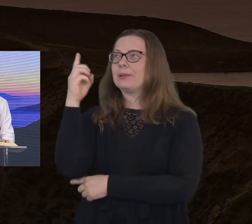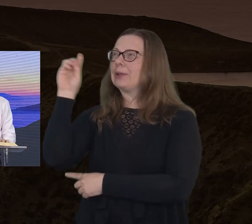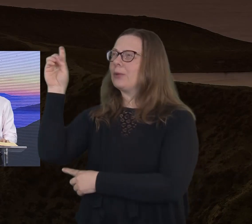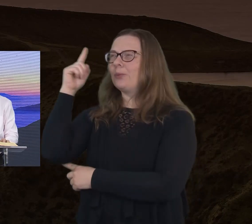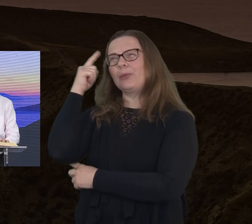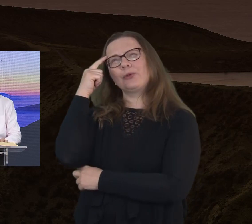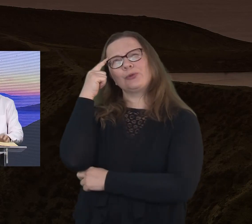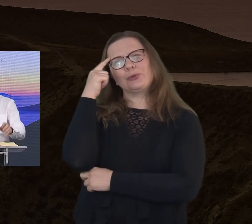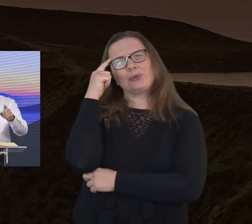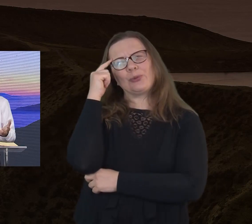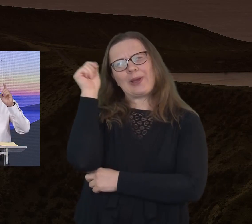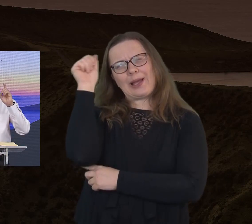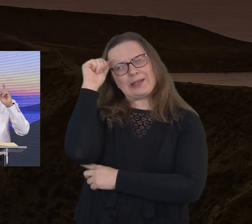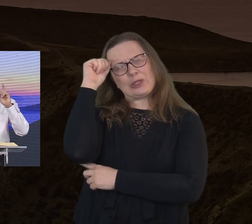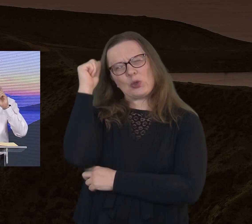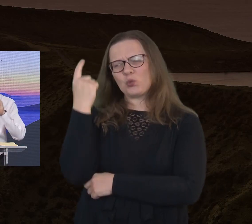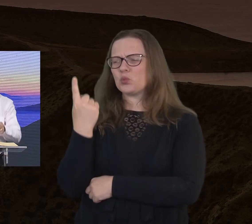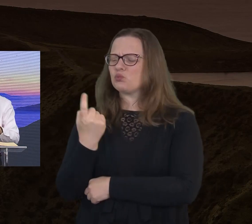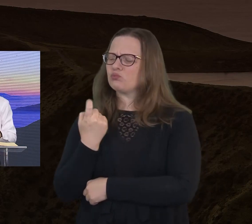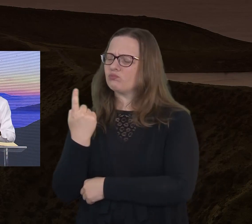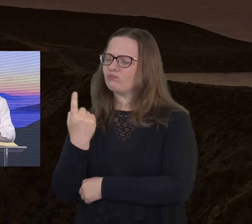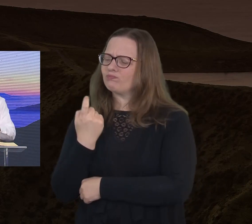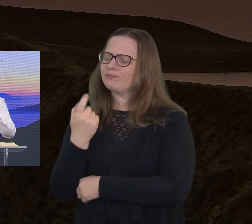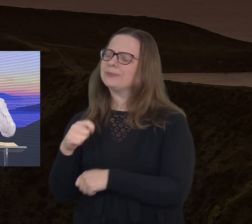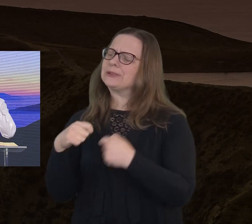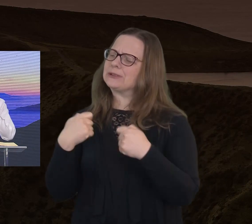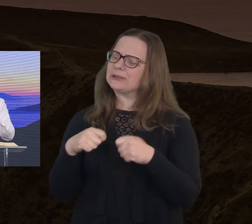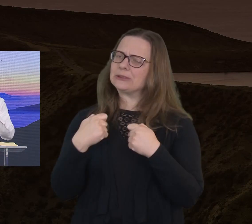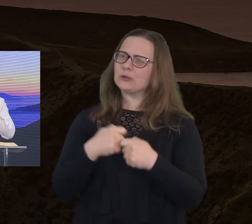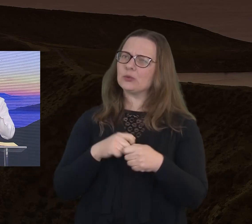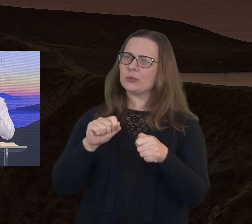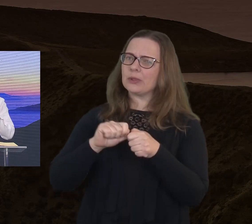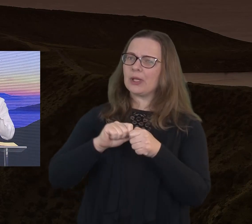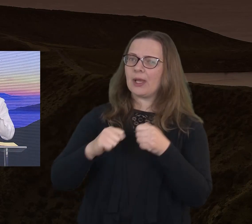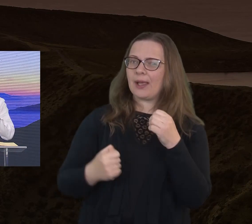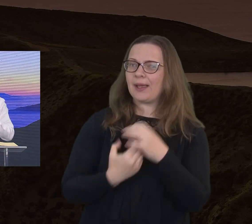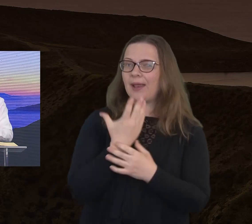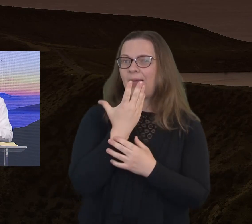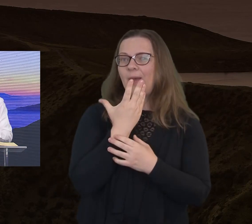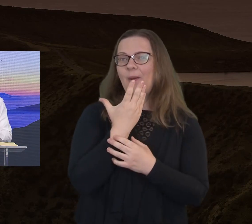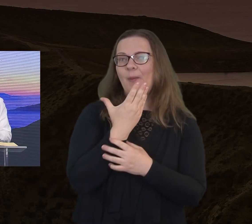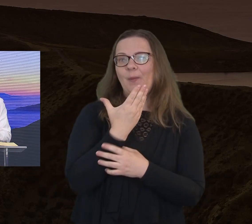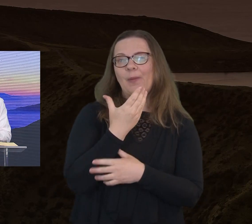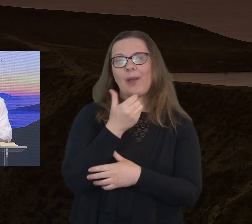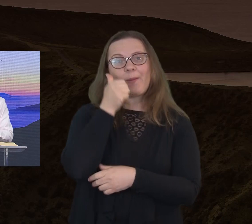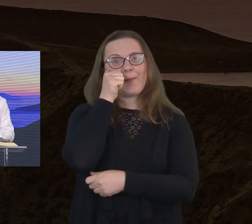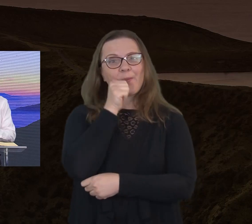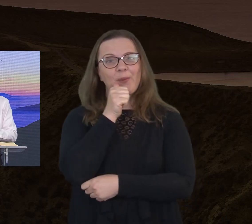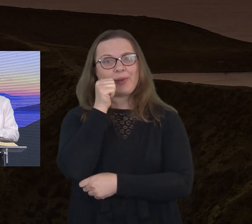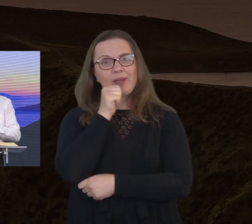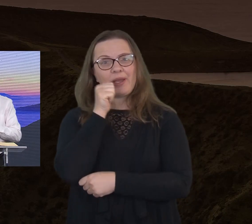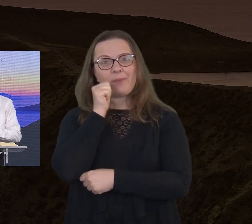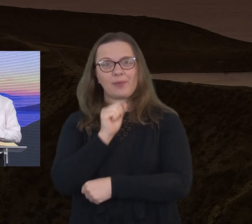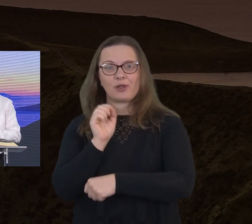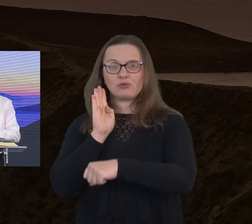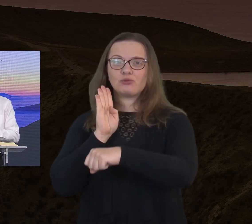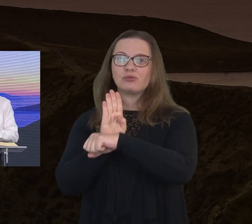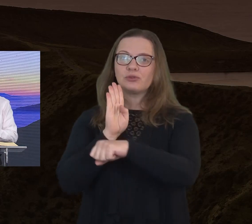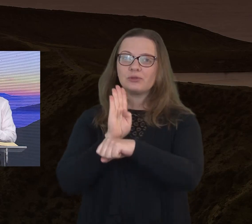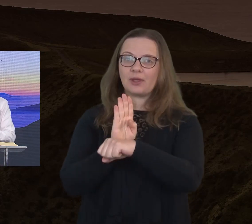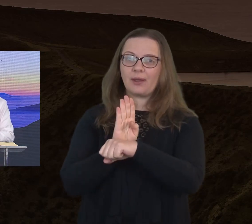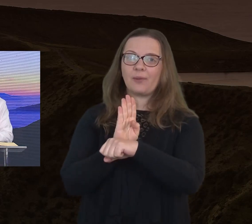Ele disse: preciso criar uma auxiliadora que lhe seja idônea. Essa palavra idônea